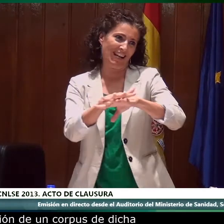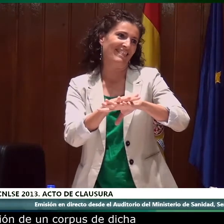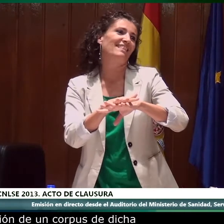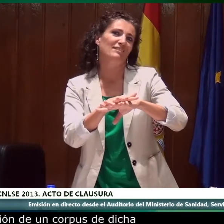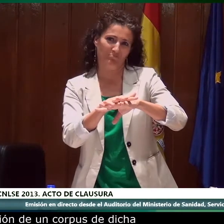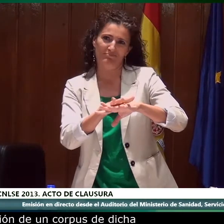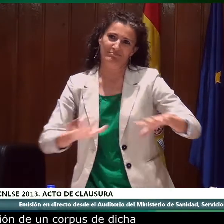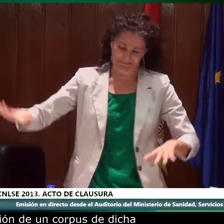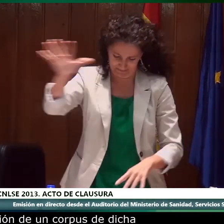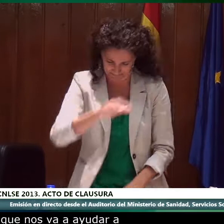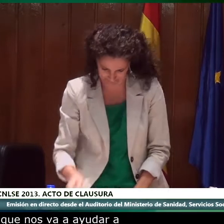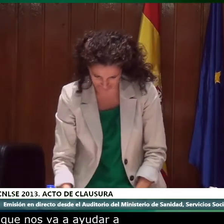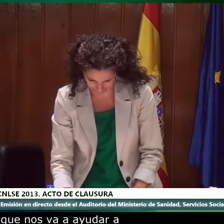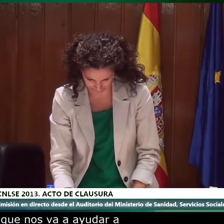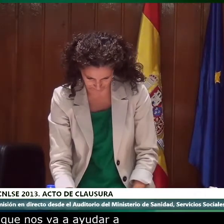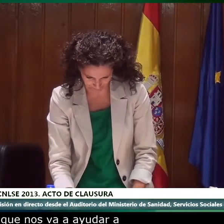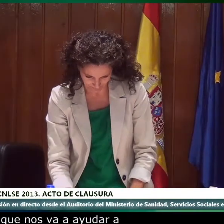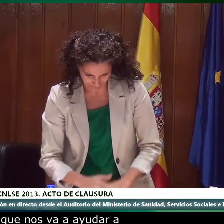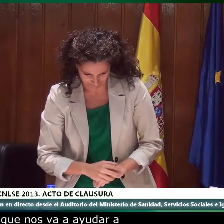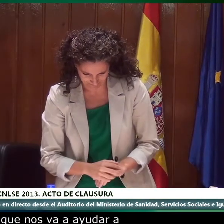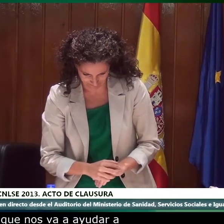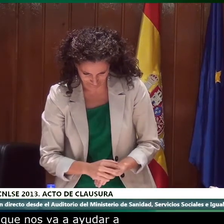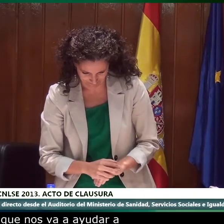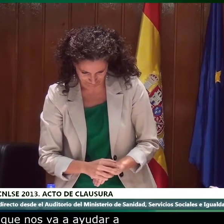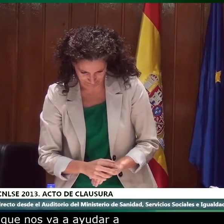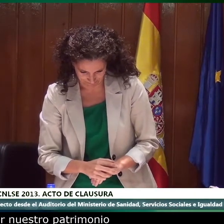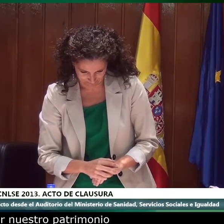de Cara a un futuro tenemos que centrar nuestros esfuerzos y trabajar en red